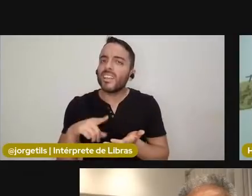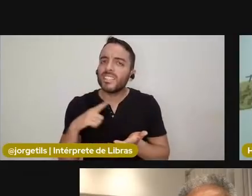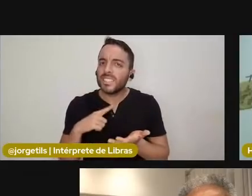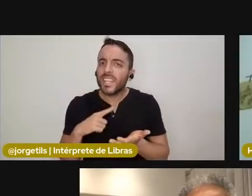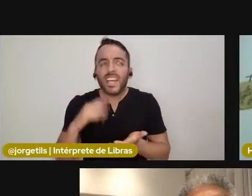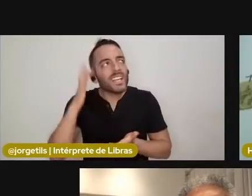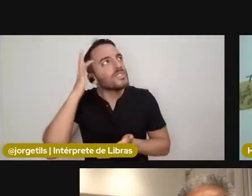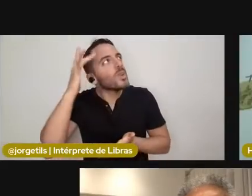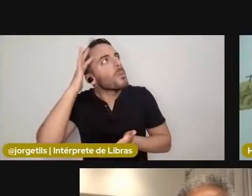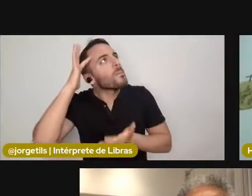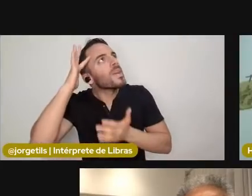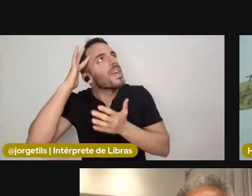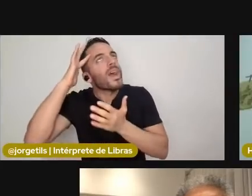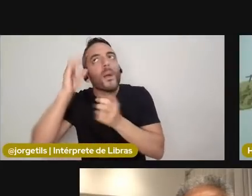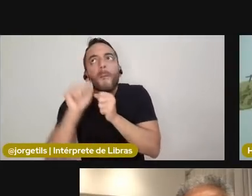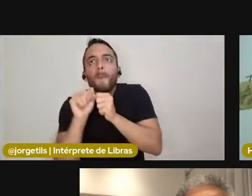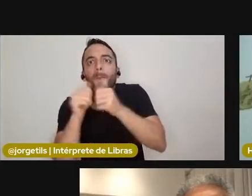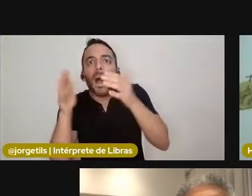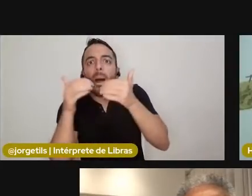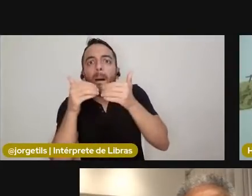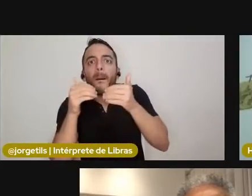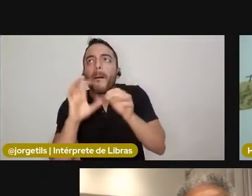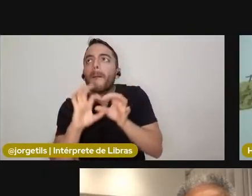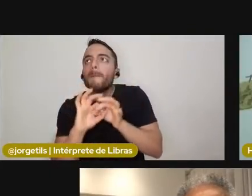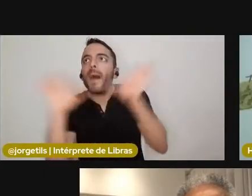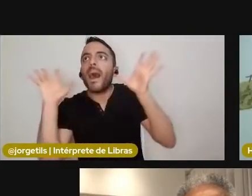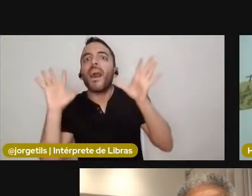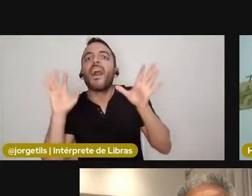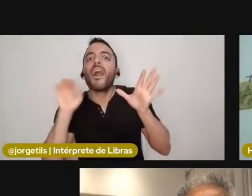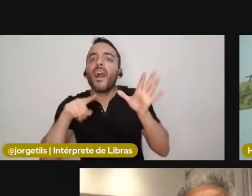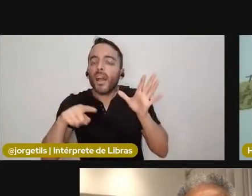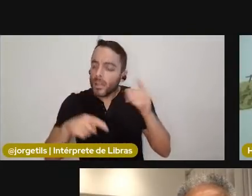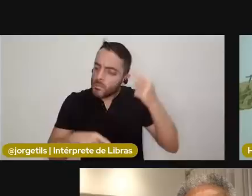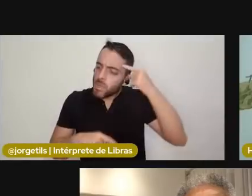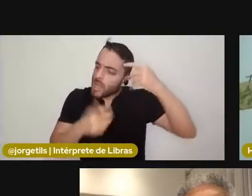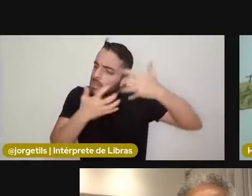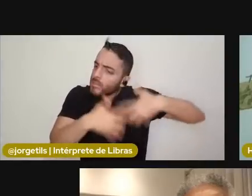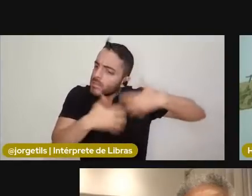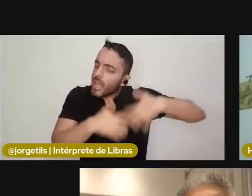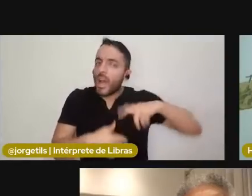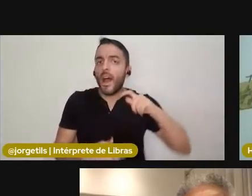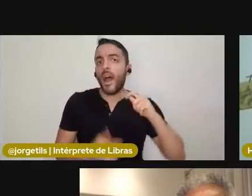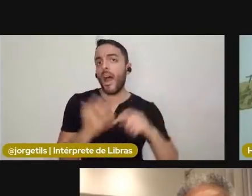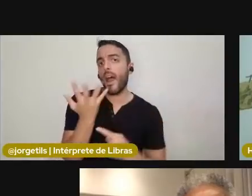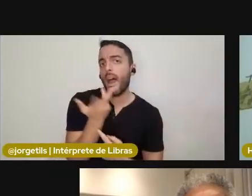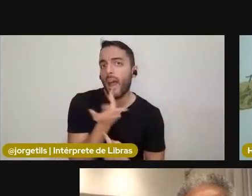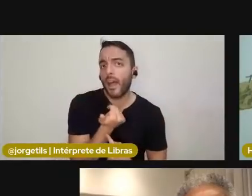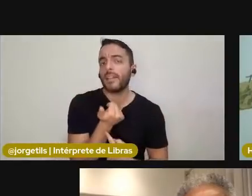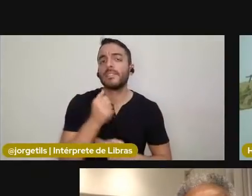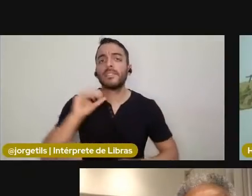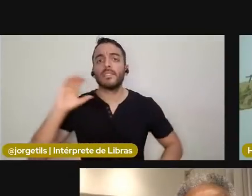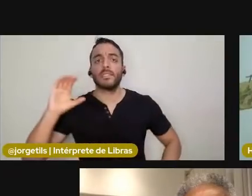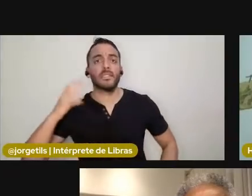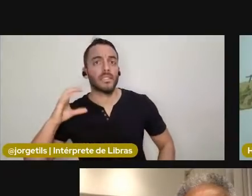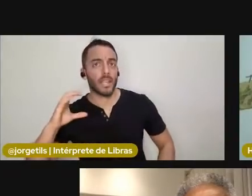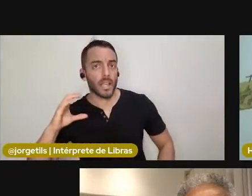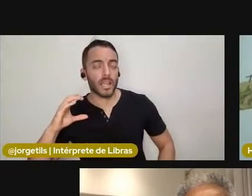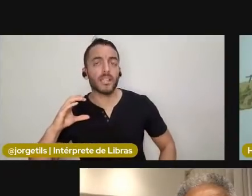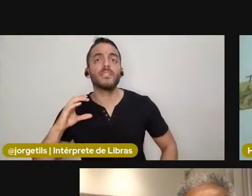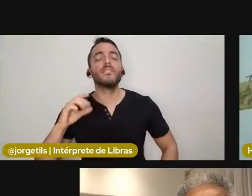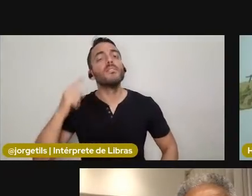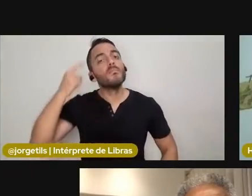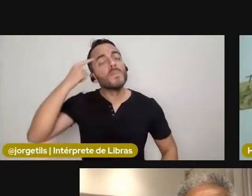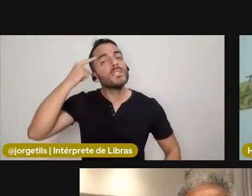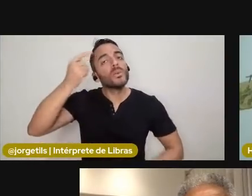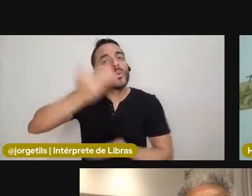A utopia vai existir enquanto nós pensarmos a arte, nós pensarmos a ciência e nós pensarmos o